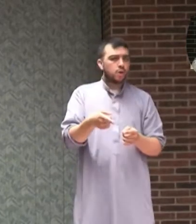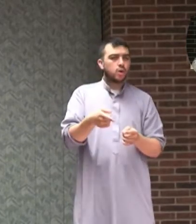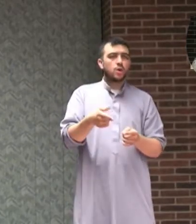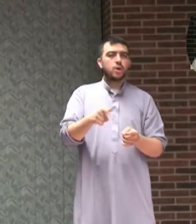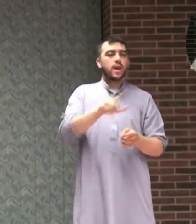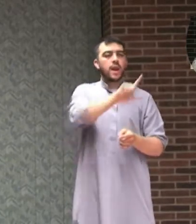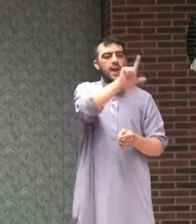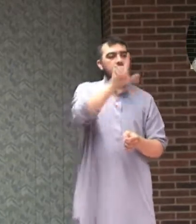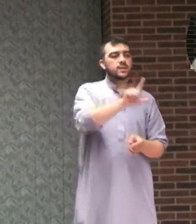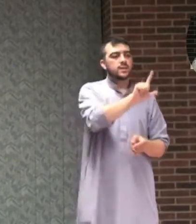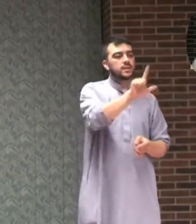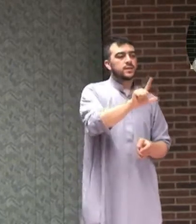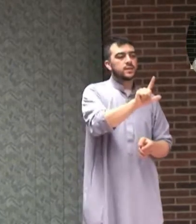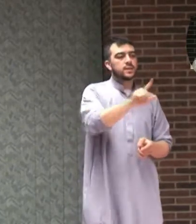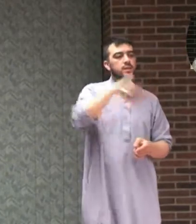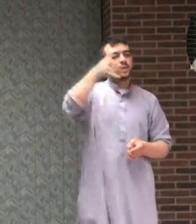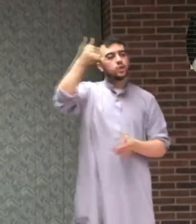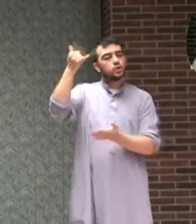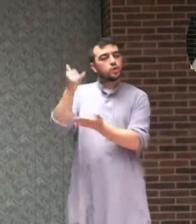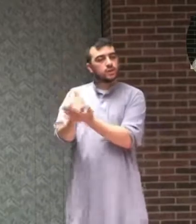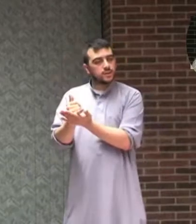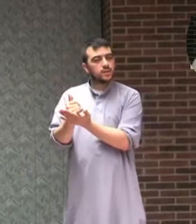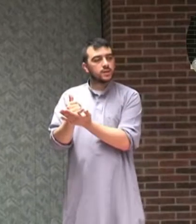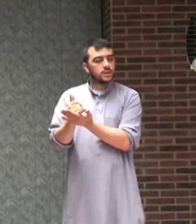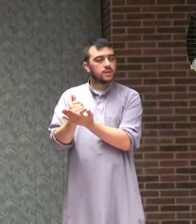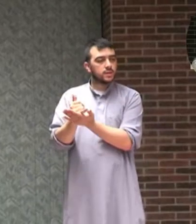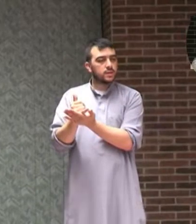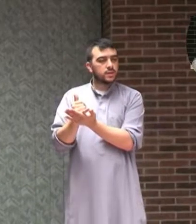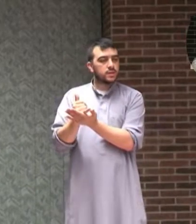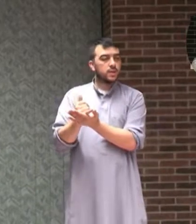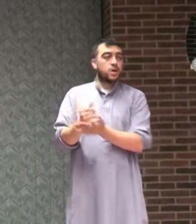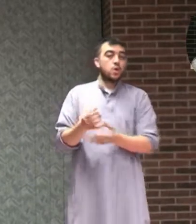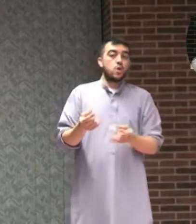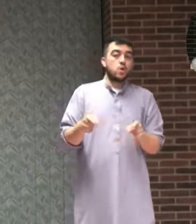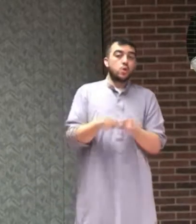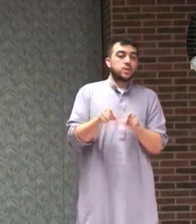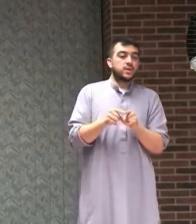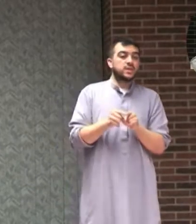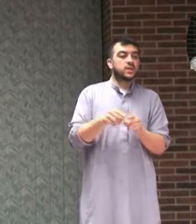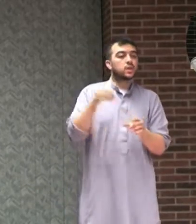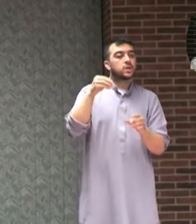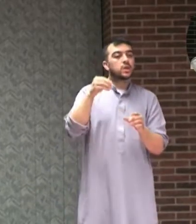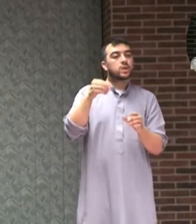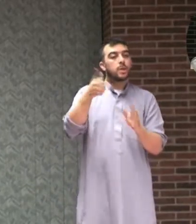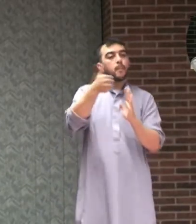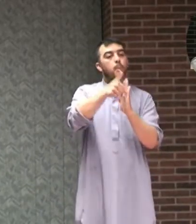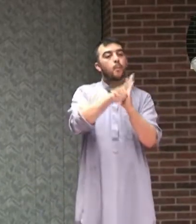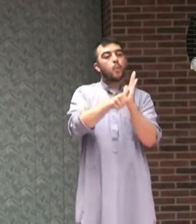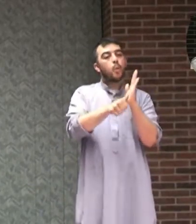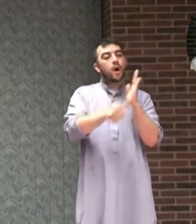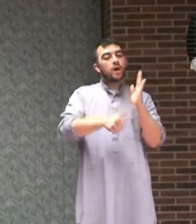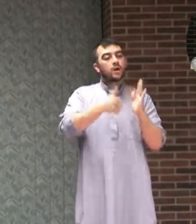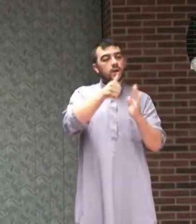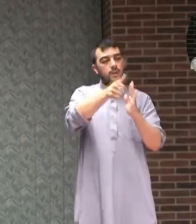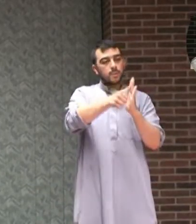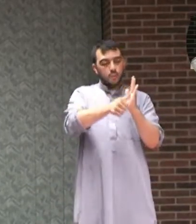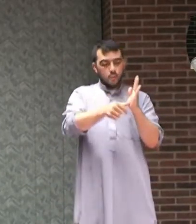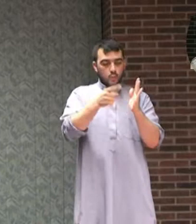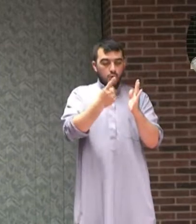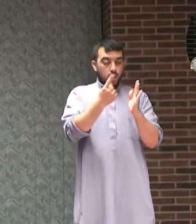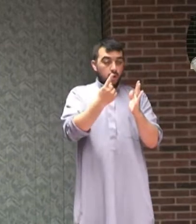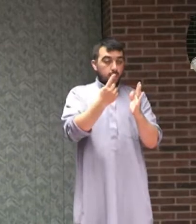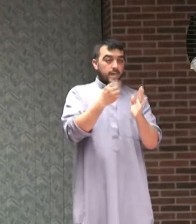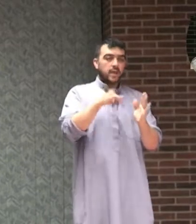adoratoire tous les lundis et jeudis par exemple, ainsi que 3 jours de chaque mois qui sont les jours, ce qu'on